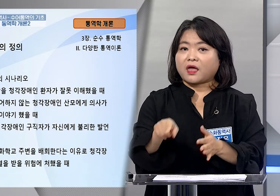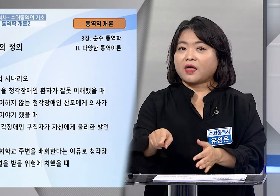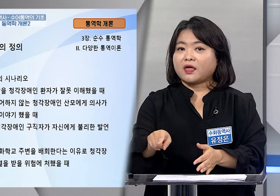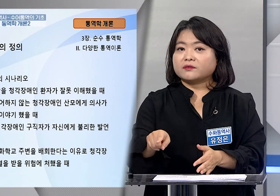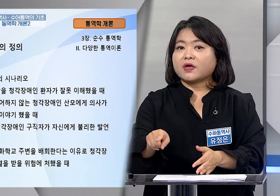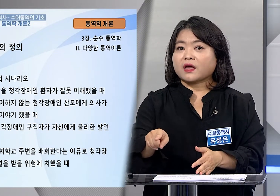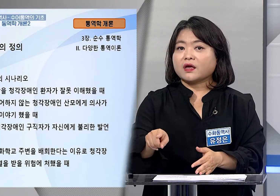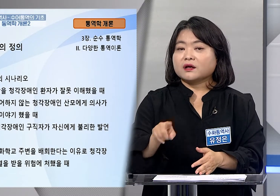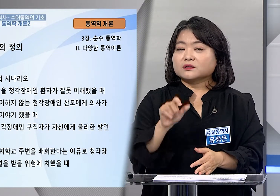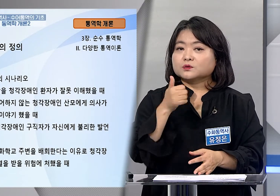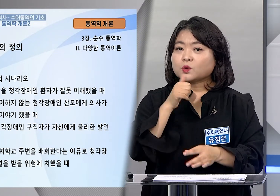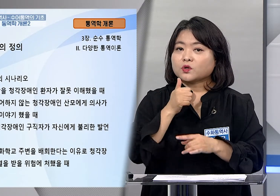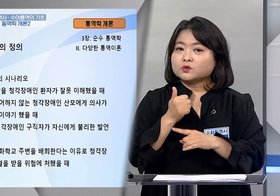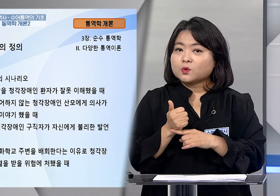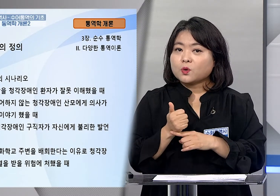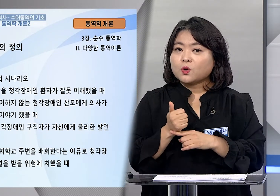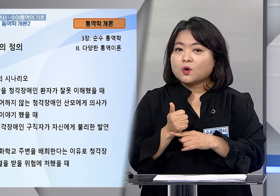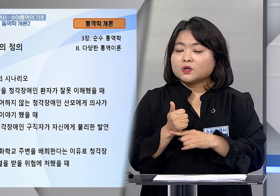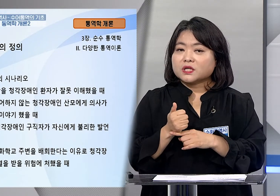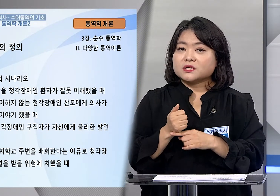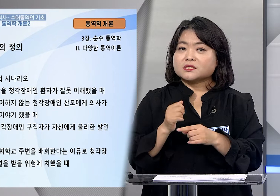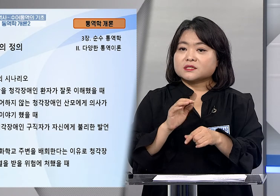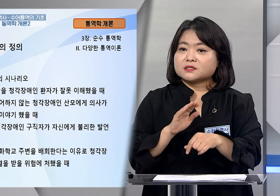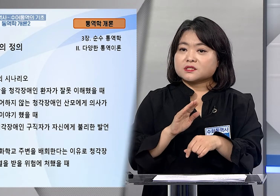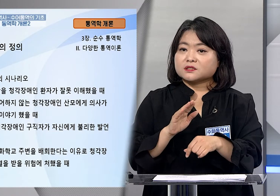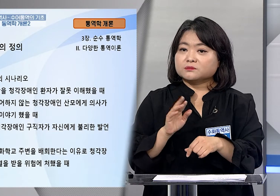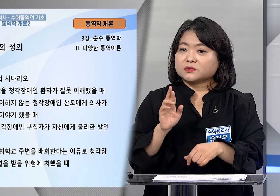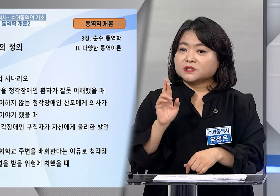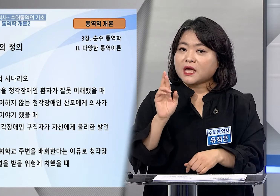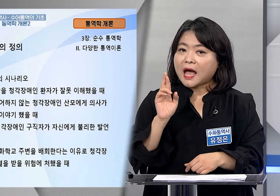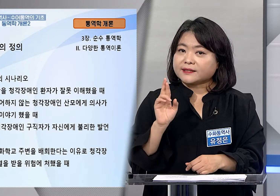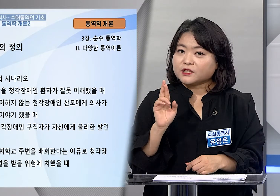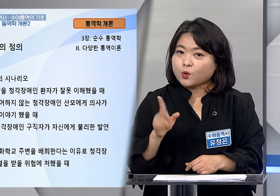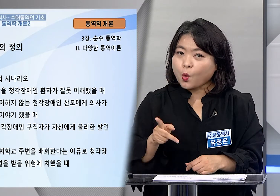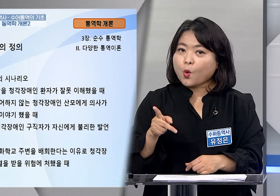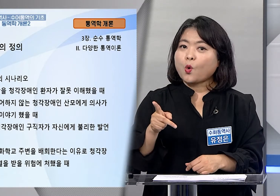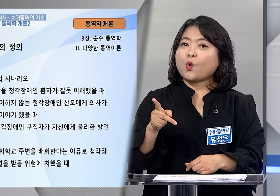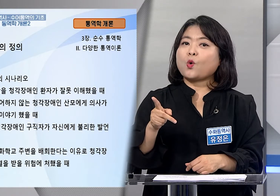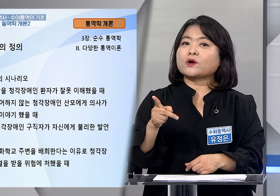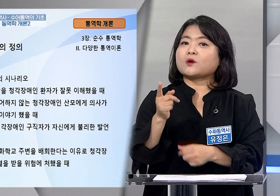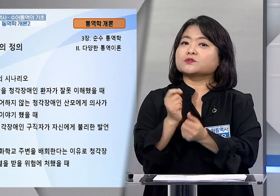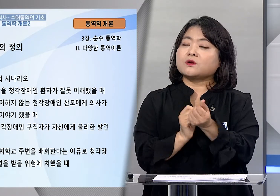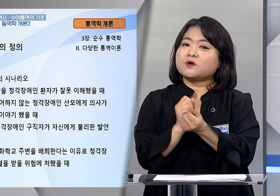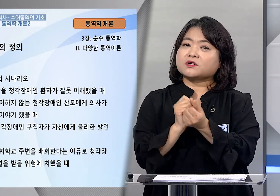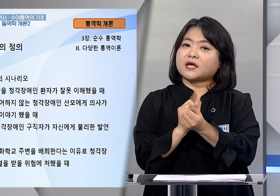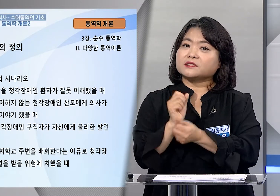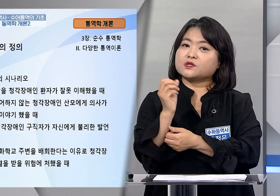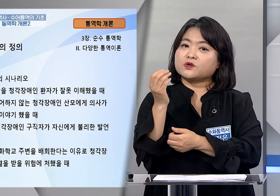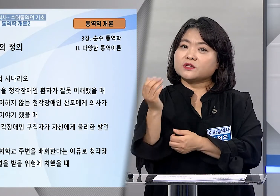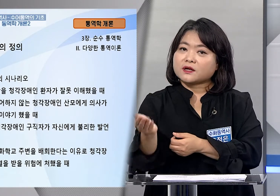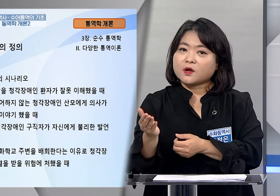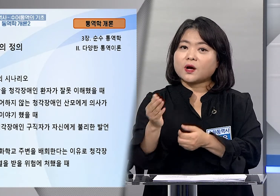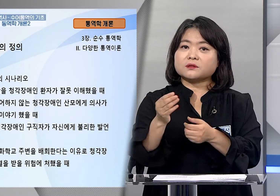네. 그럼 통역으로 지금 그게 아니고 라고 설명을 다시 해줘야 될까요? 아니면